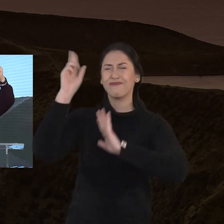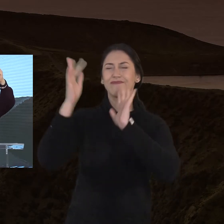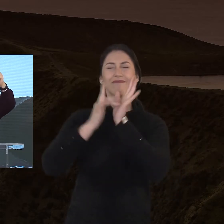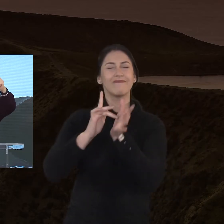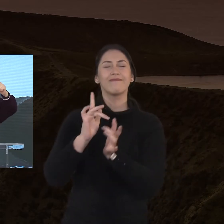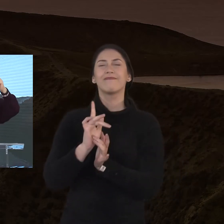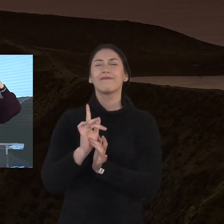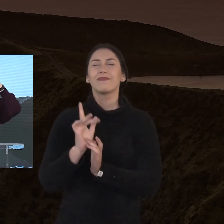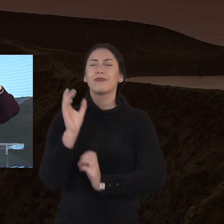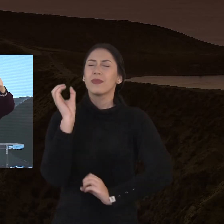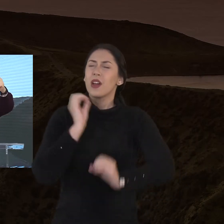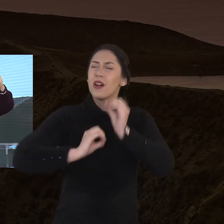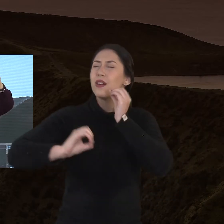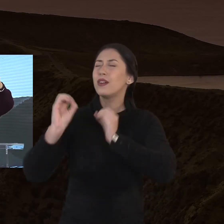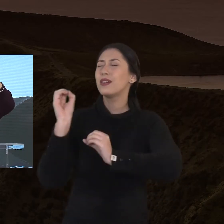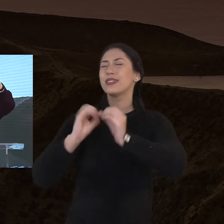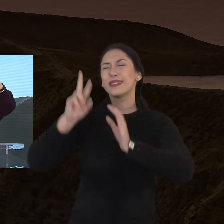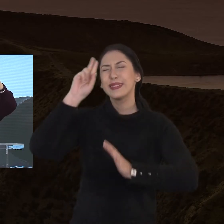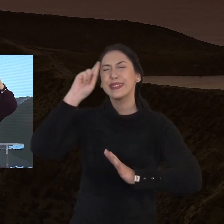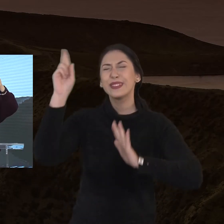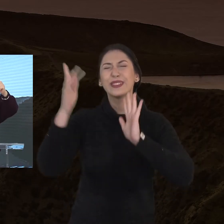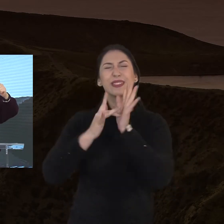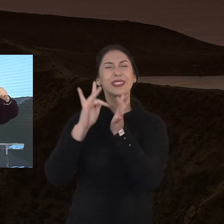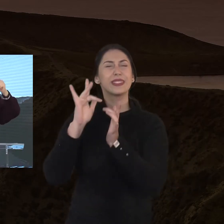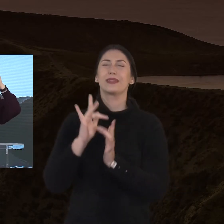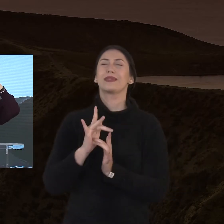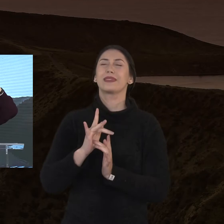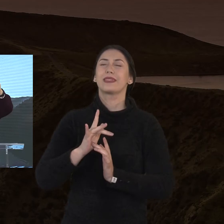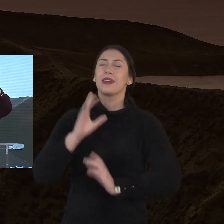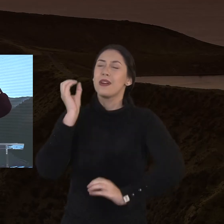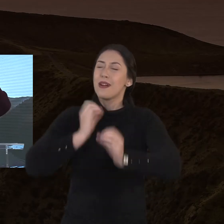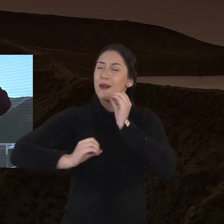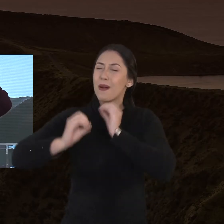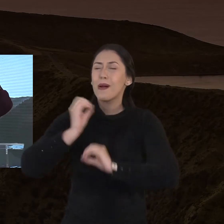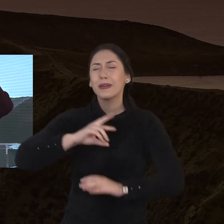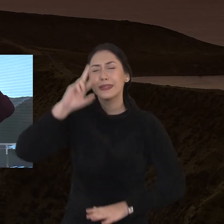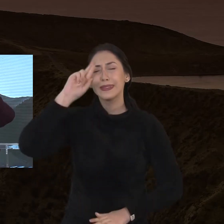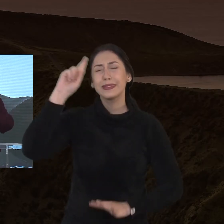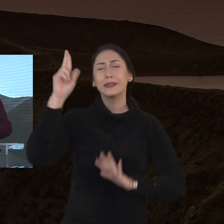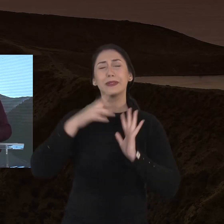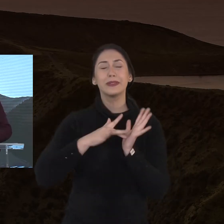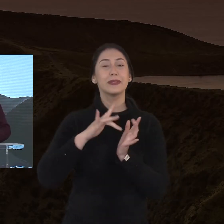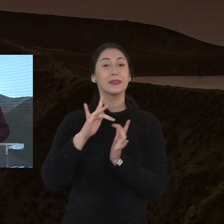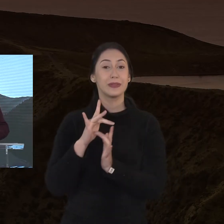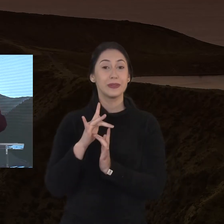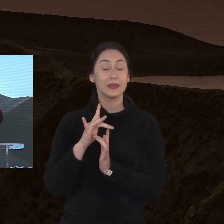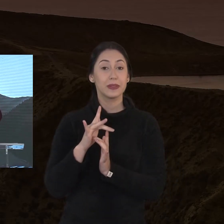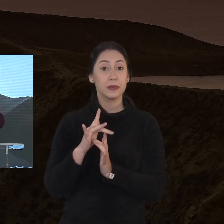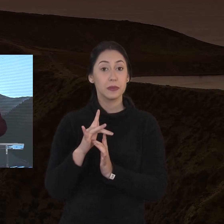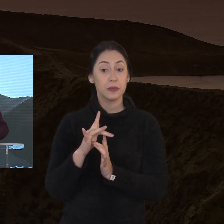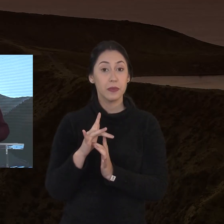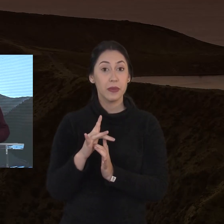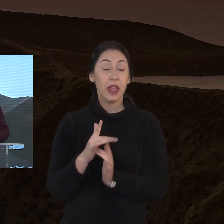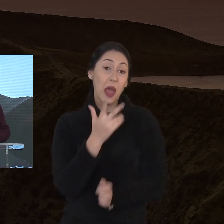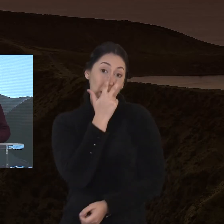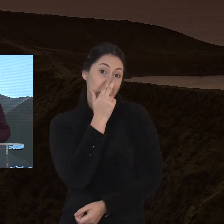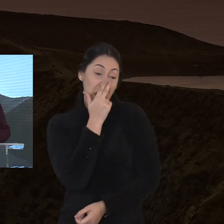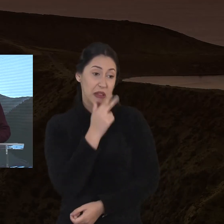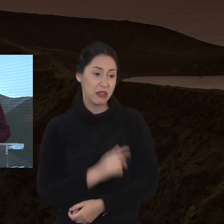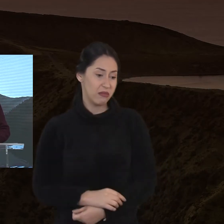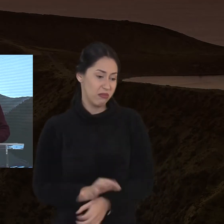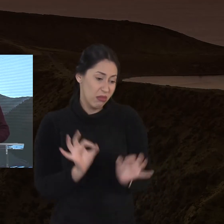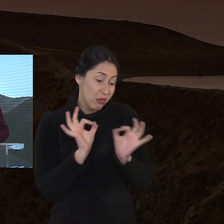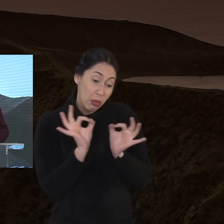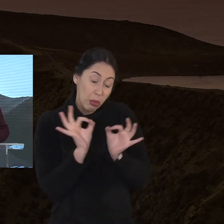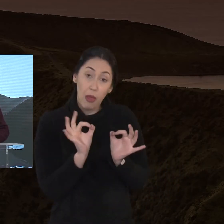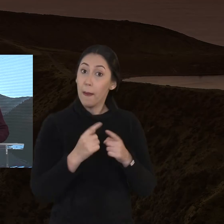senhor jesus o senhor jesus o senhor jesus isso pode parecer pouca coisa